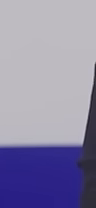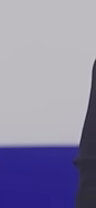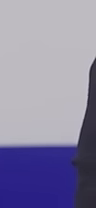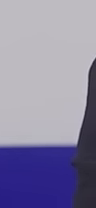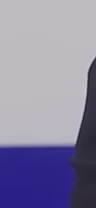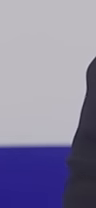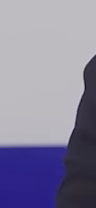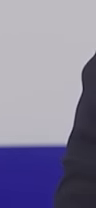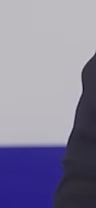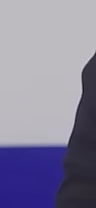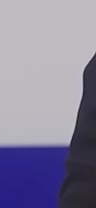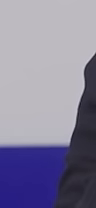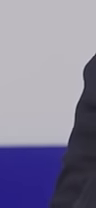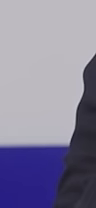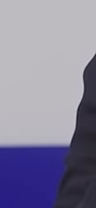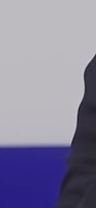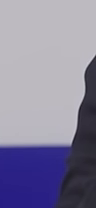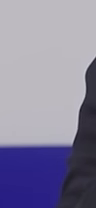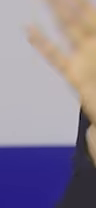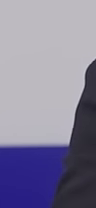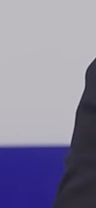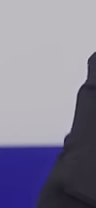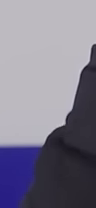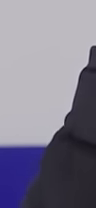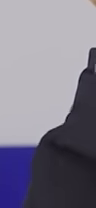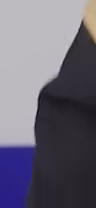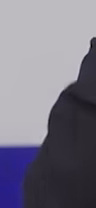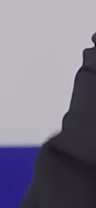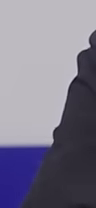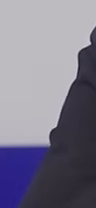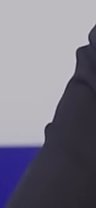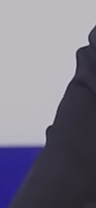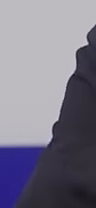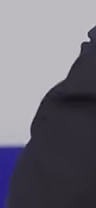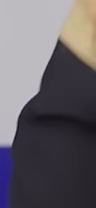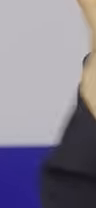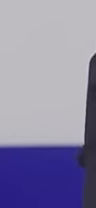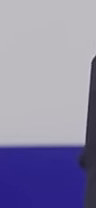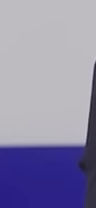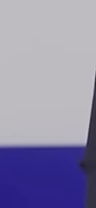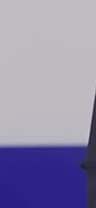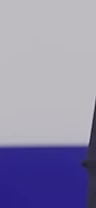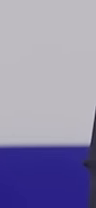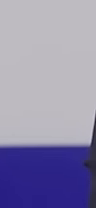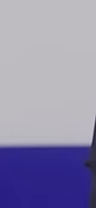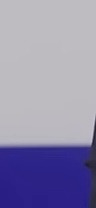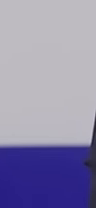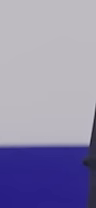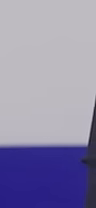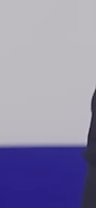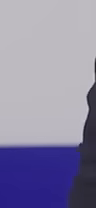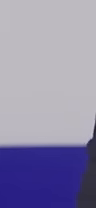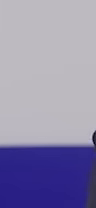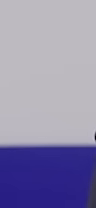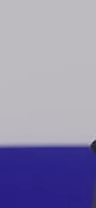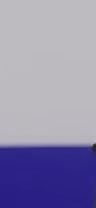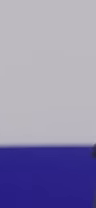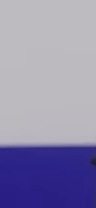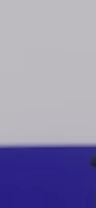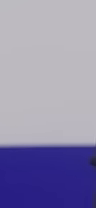그걸 저희가 결단을 해서 44%로 동의해서 사실은 그냥 하면 되는 것이었습니다.